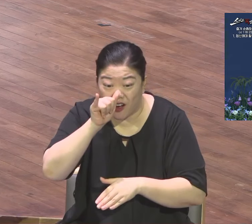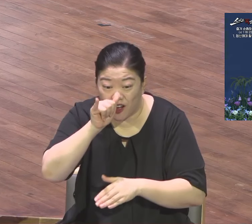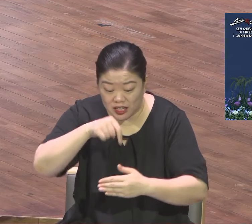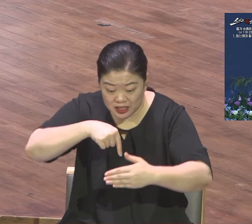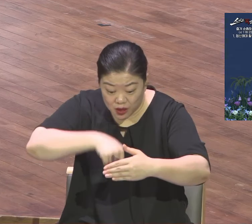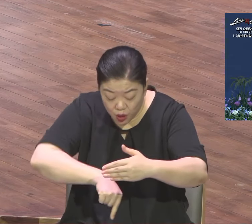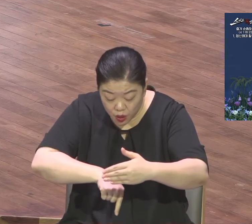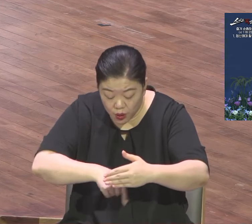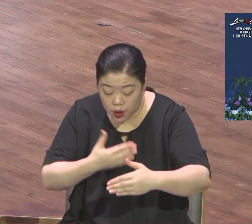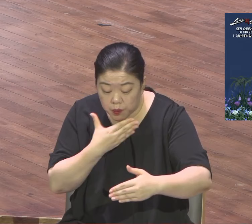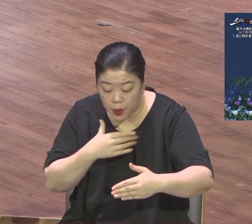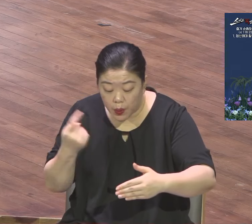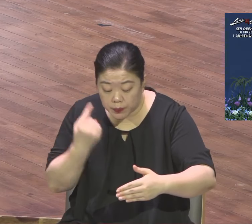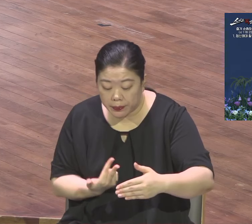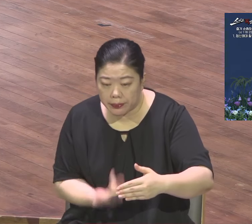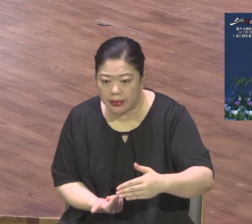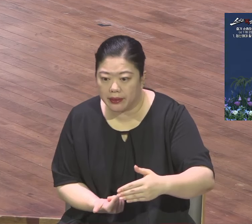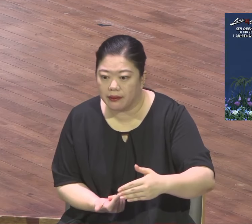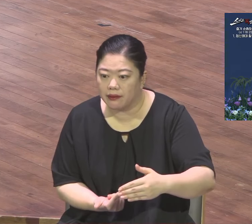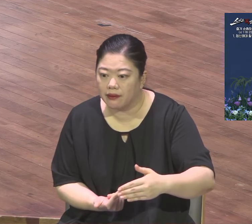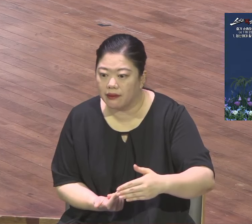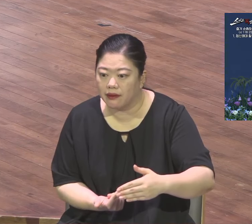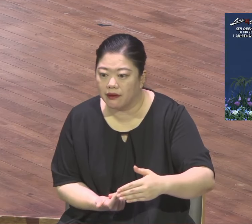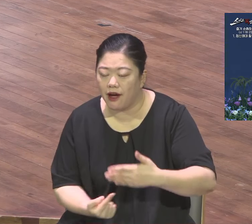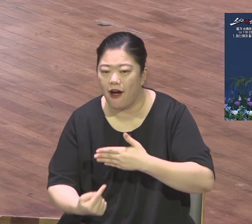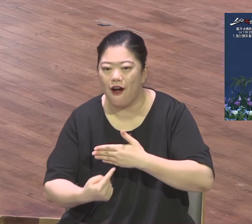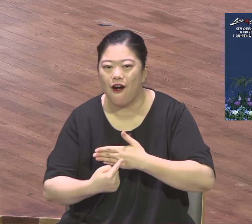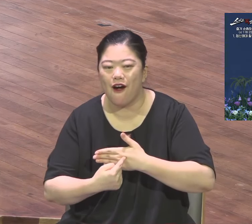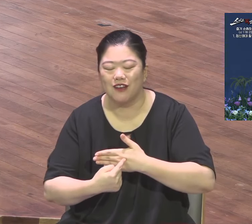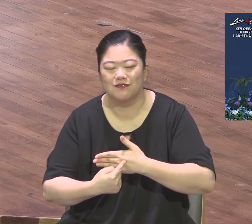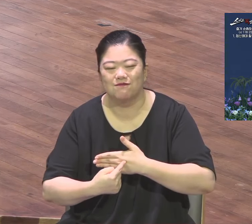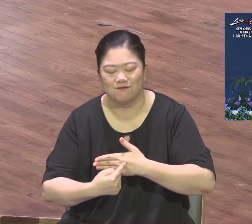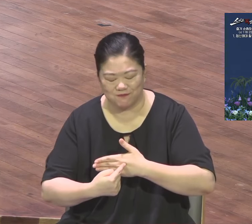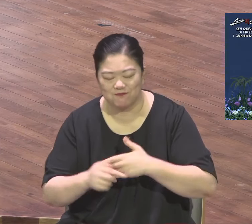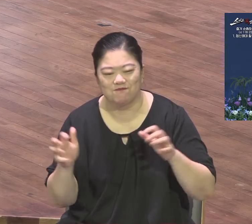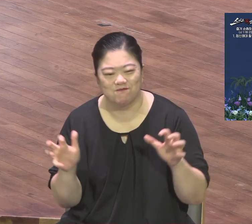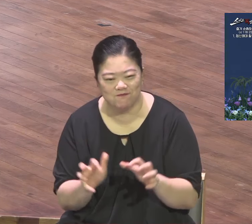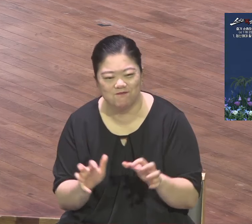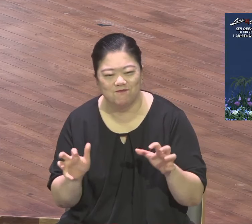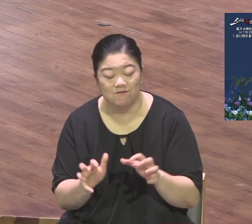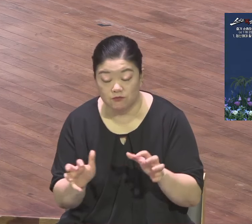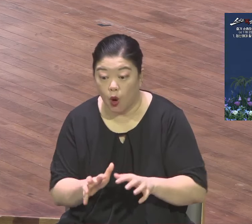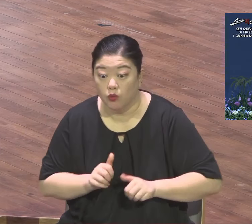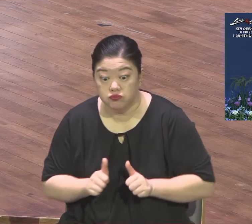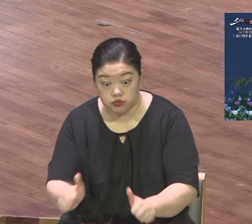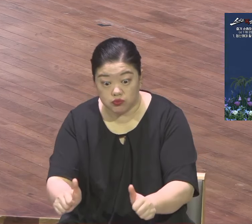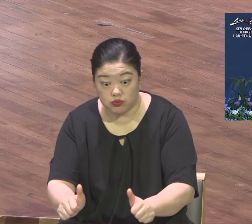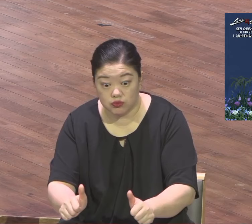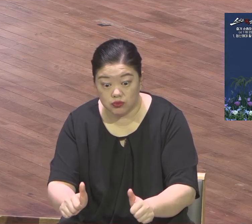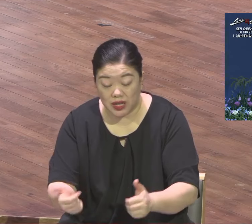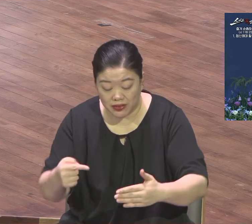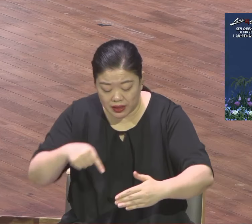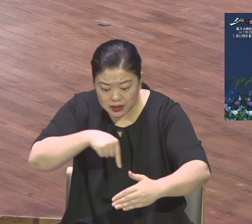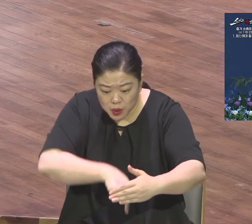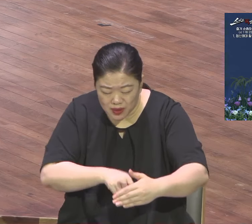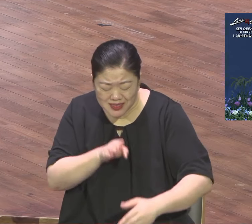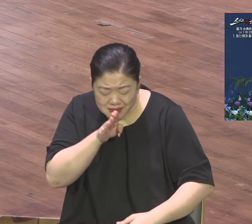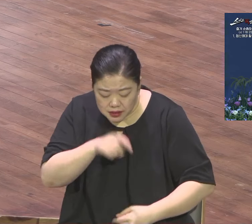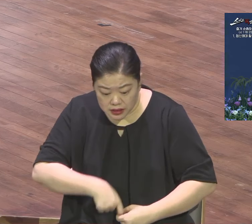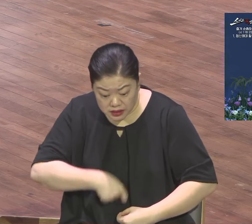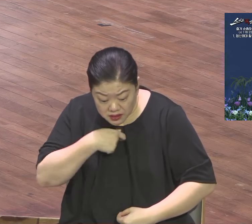하지 않았어요. 이들이 부요했어요. 수많은 재물을 가지고 제사를 드리러